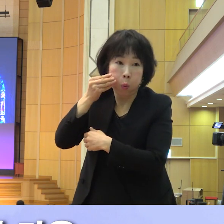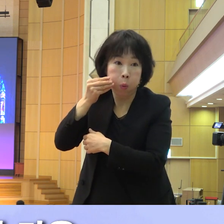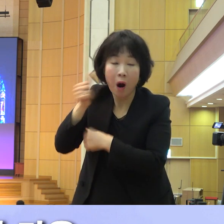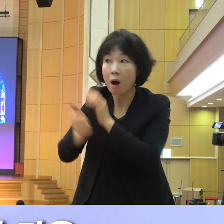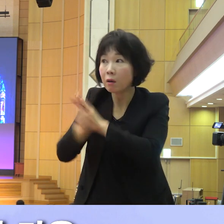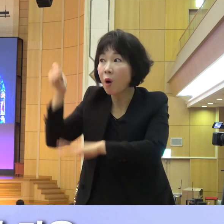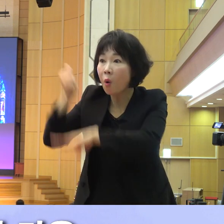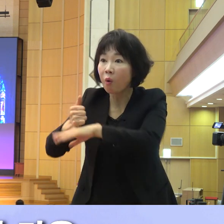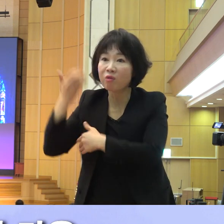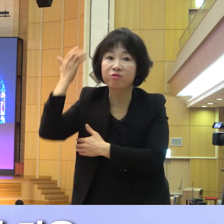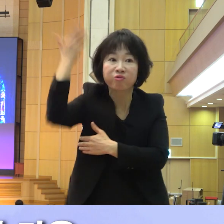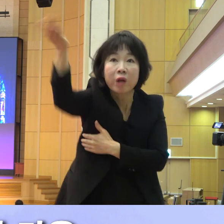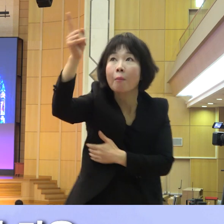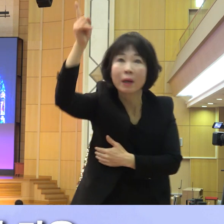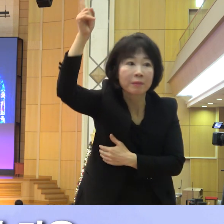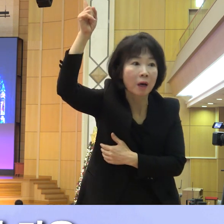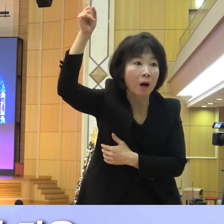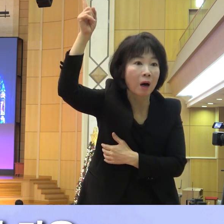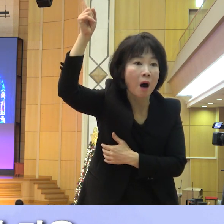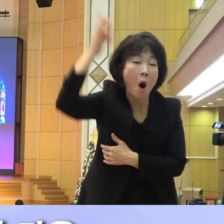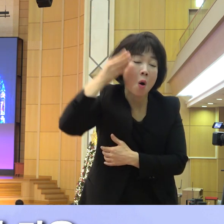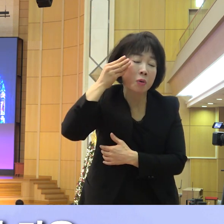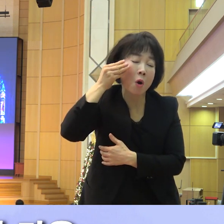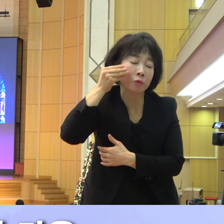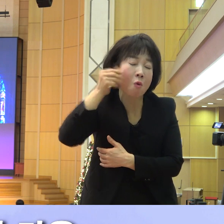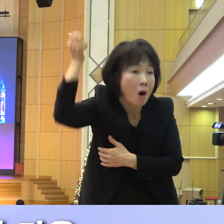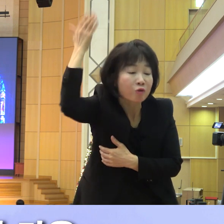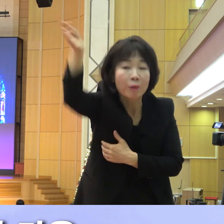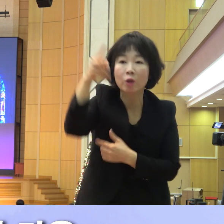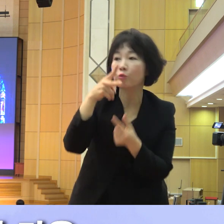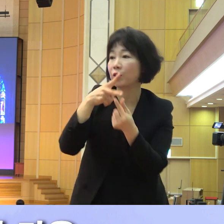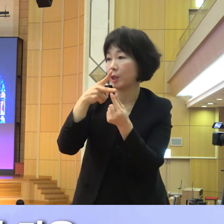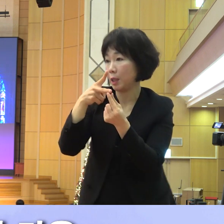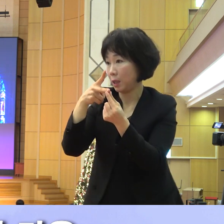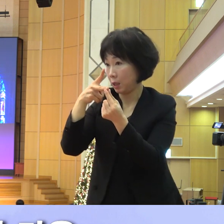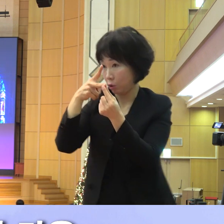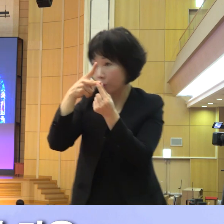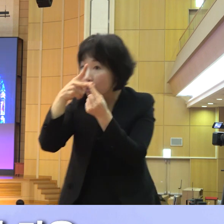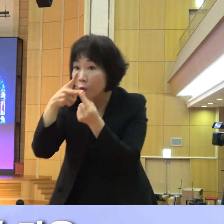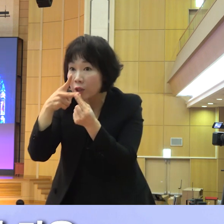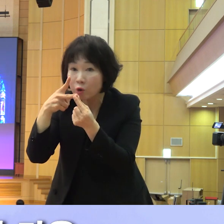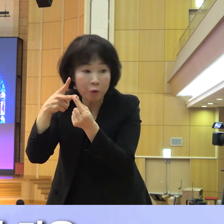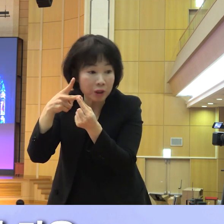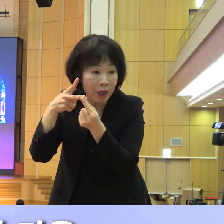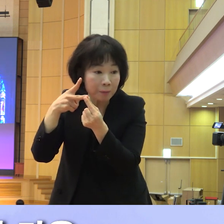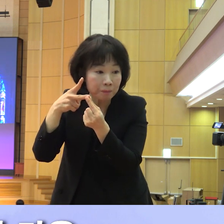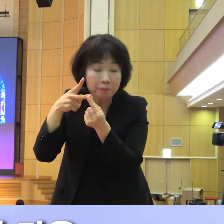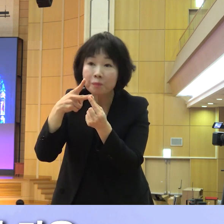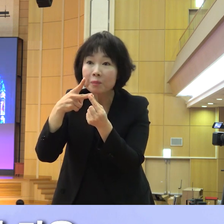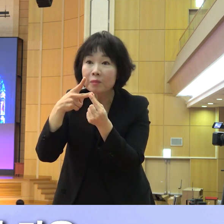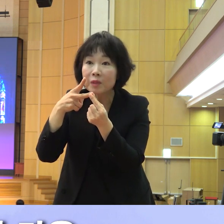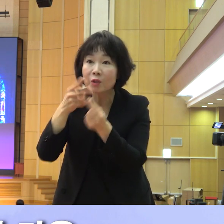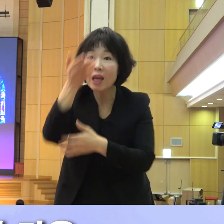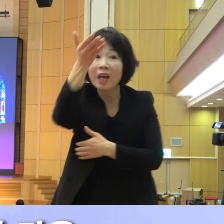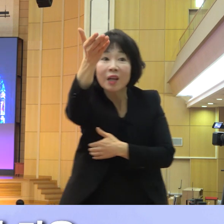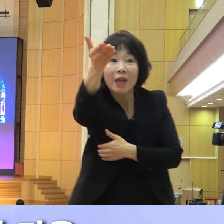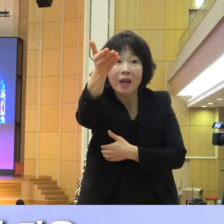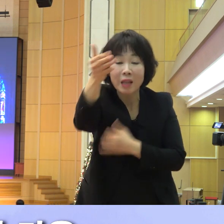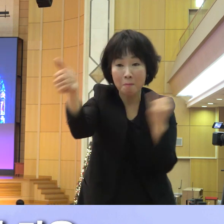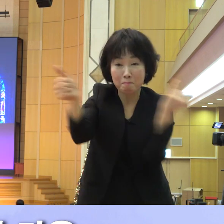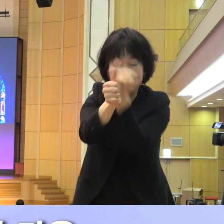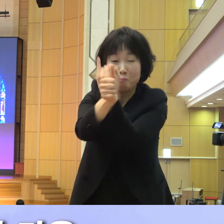일마다 형통할 것이다. 두 번째는 3절에 보니까 내 집 내 실에 있는 내